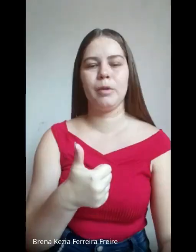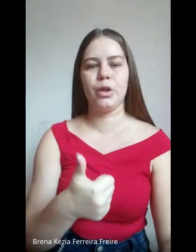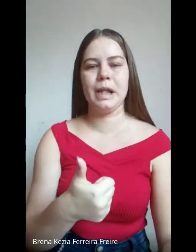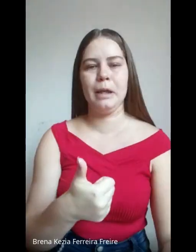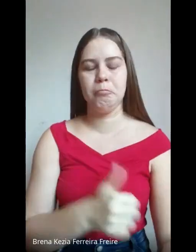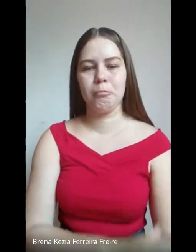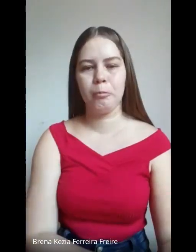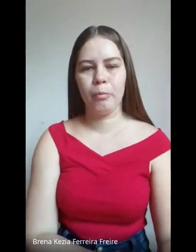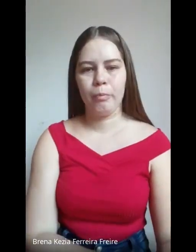José?